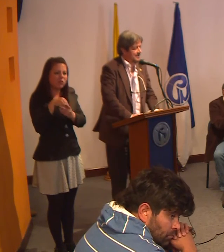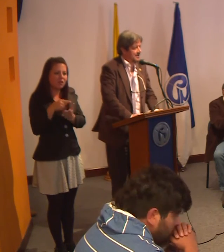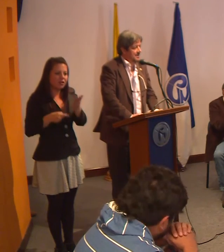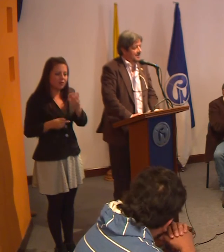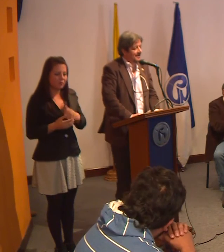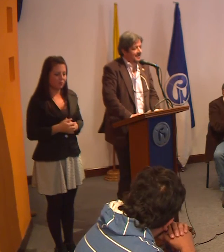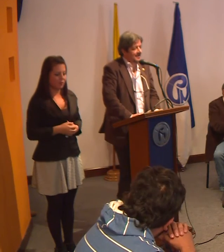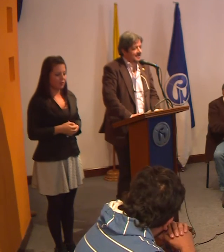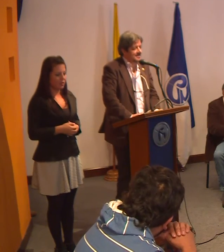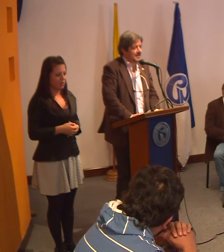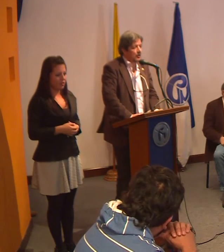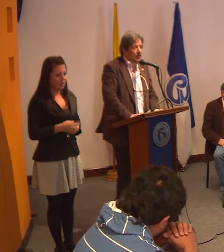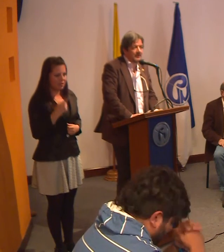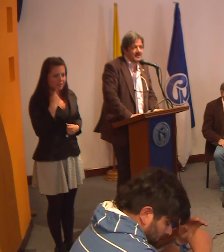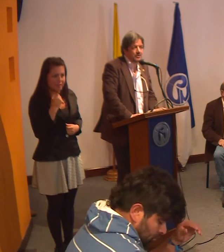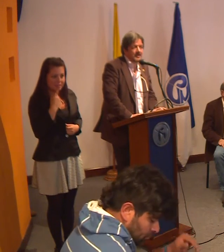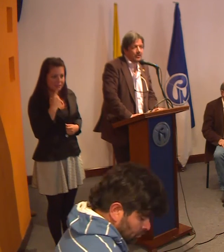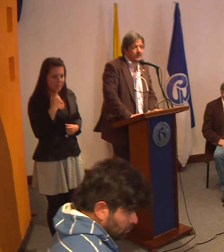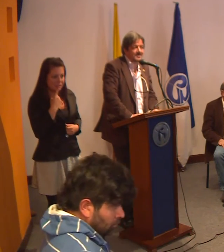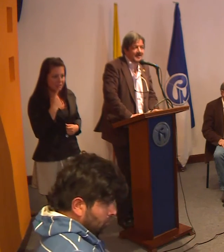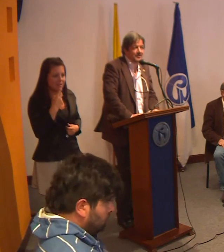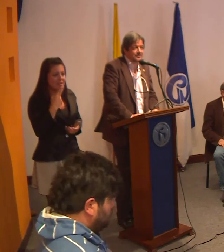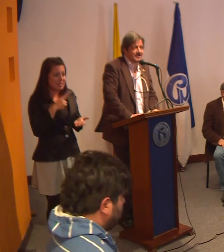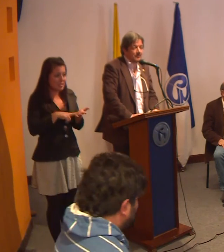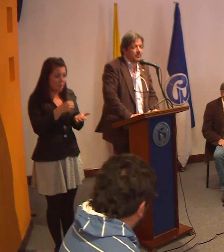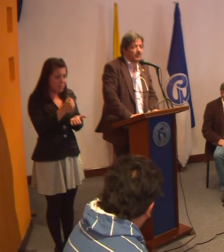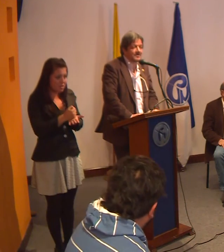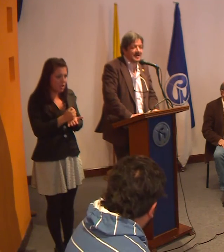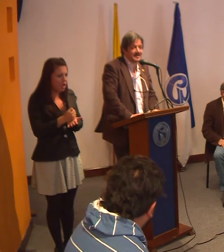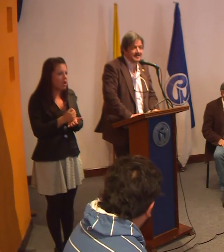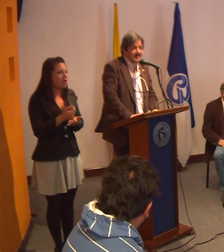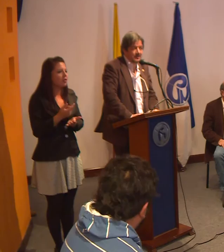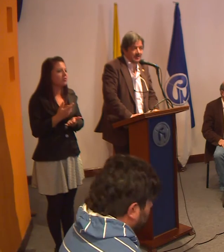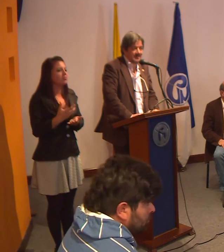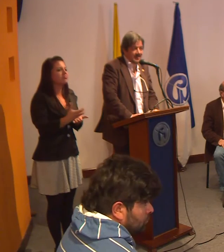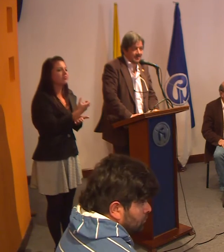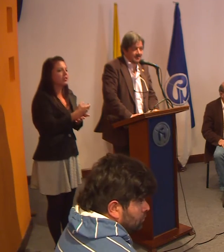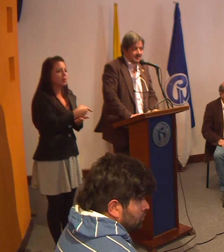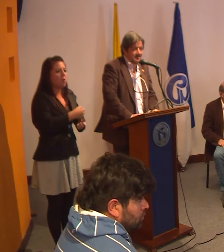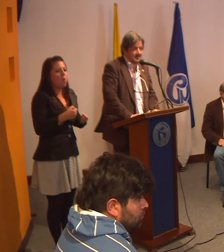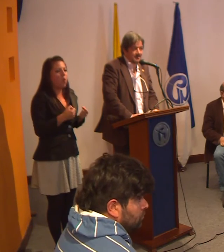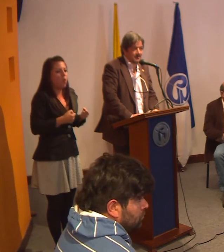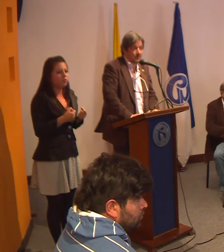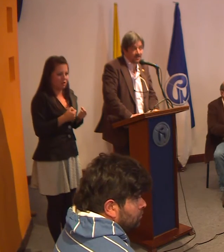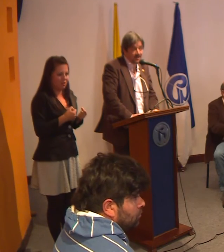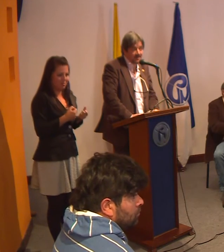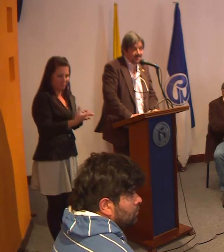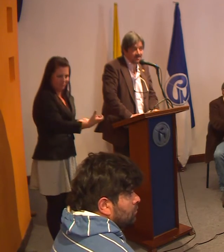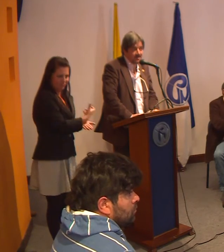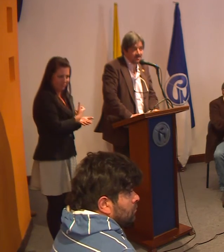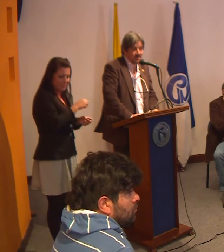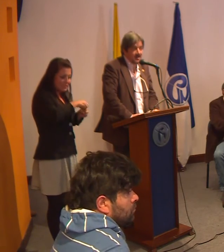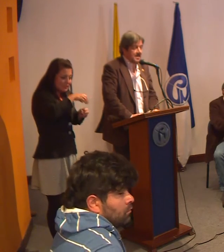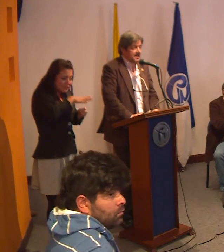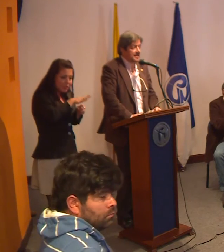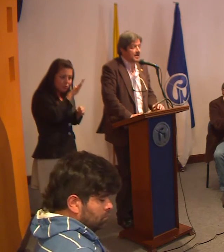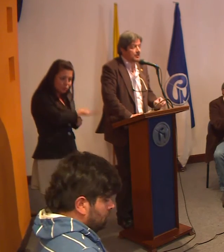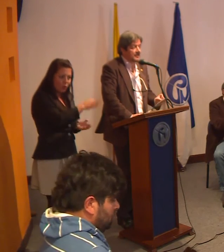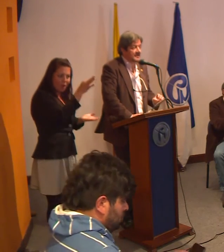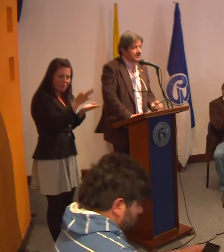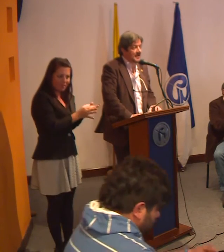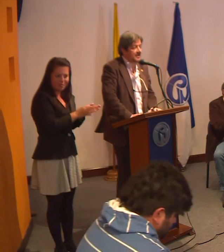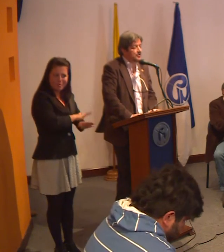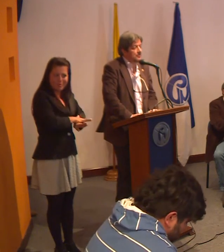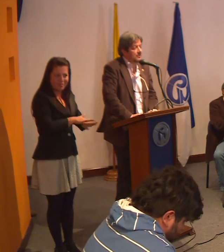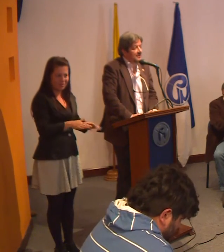misma se cobra sobre contratos de Bogotá Distrito Capital únicamente, y que